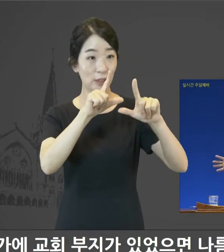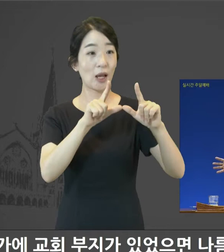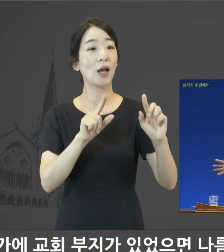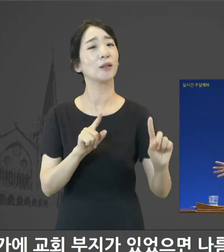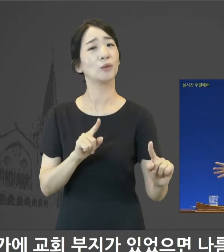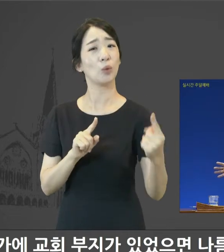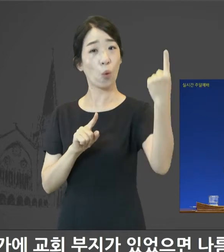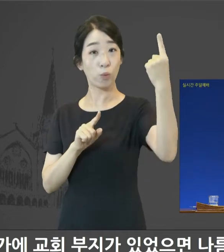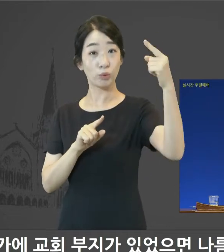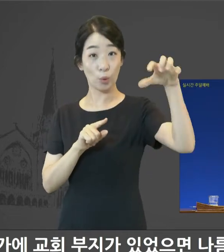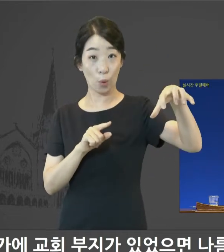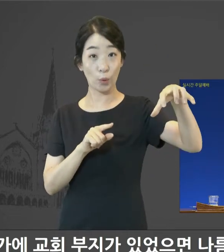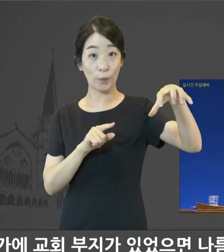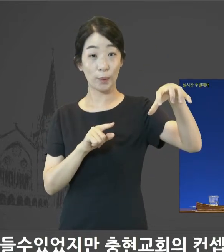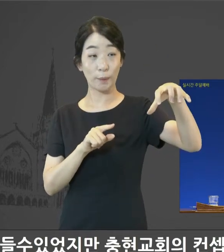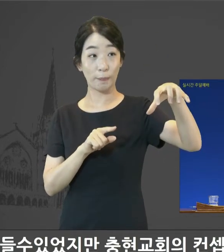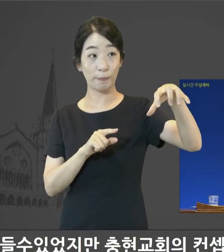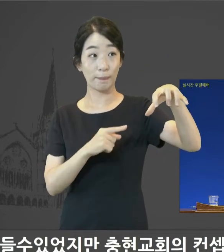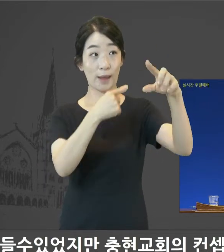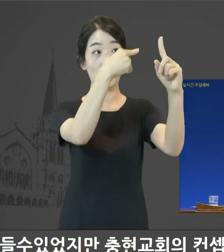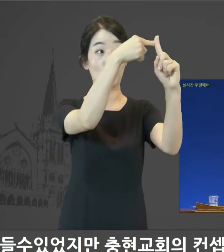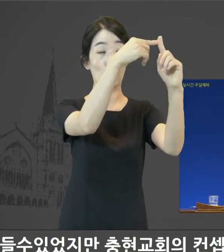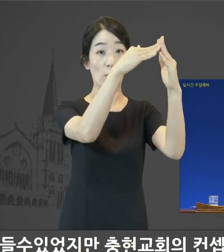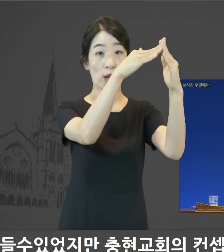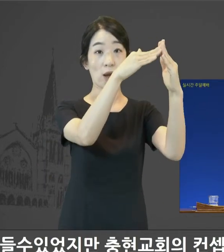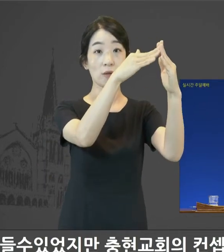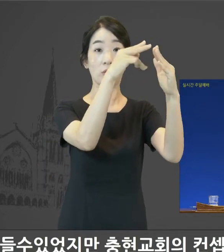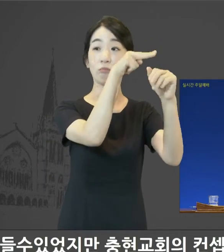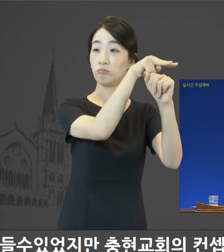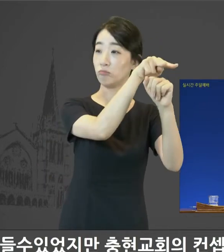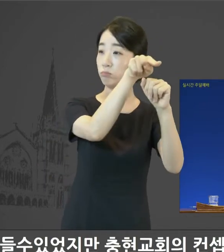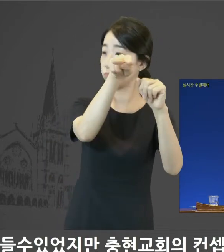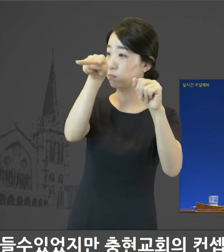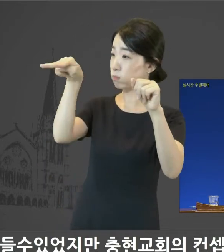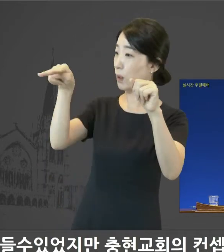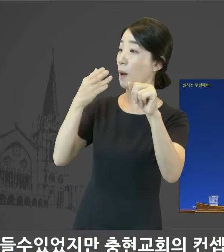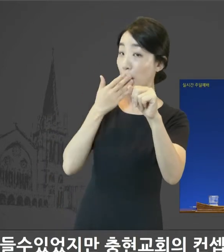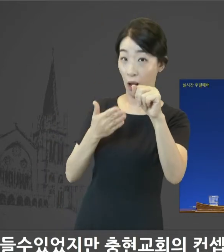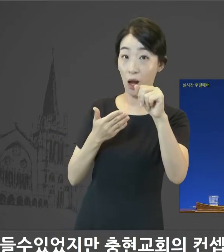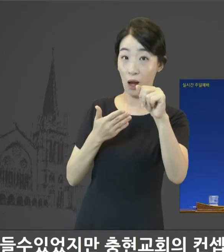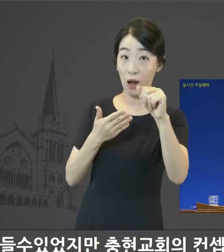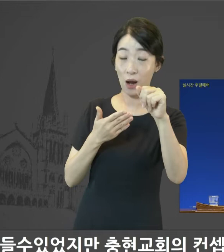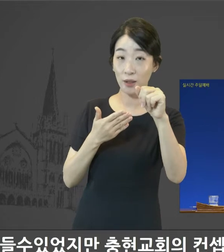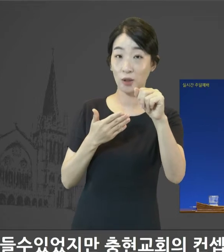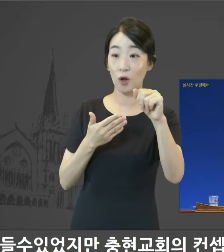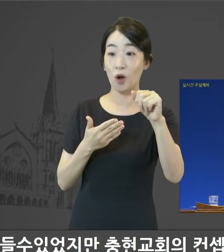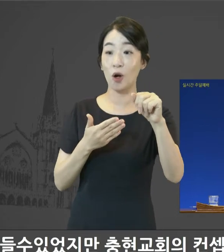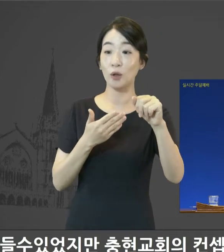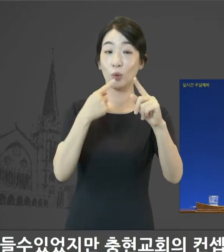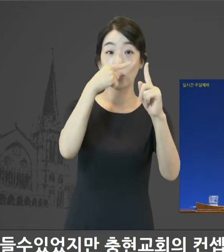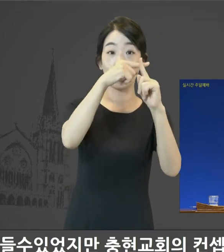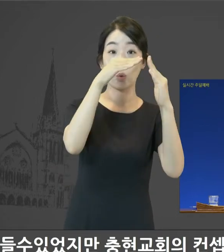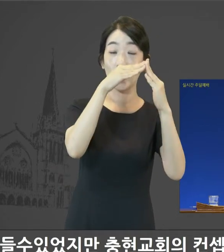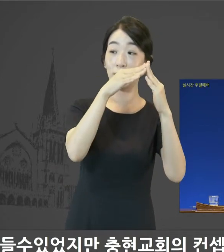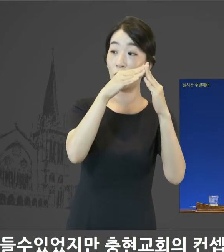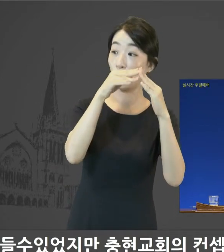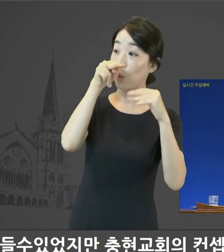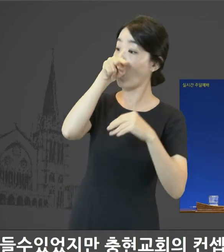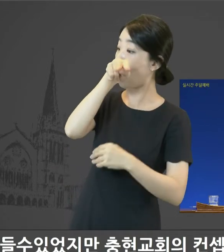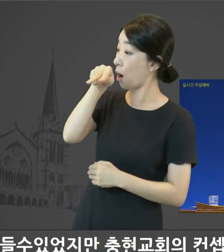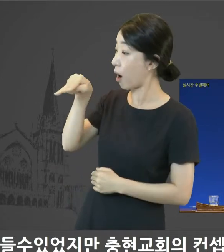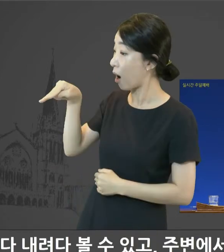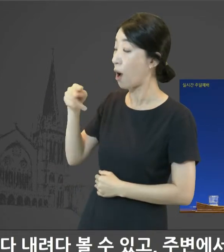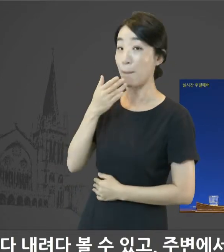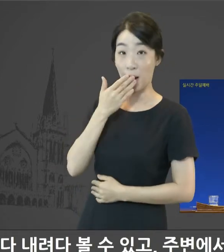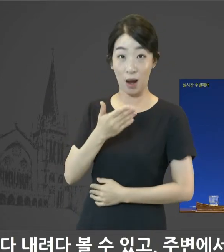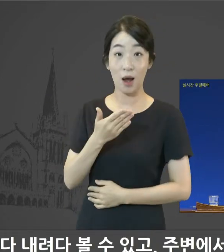지어져서 주변을 다 내려다볼 수 있고 무엇보다도 주변에서 교회를 올려다볼 수 있는 그런 컨셉이 있었던